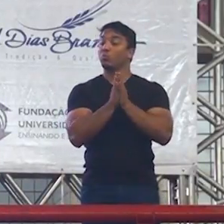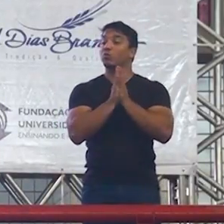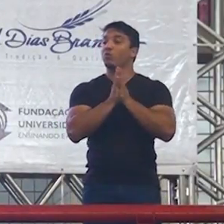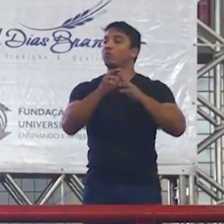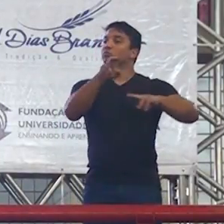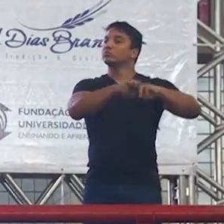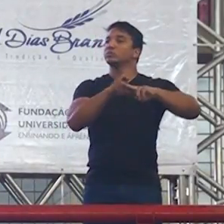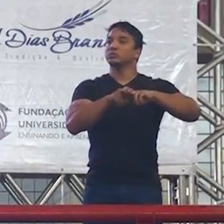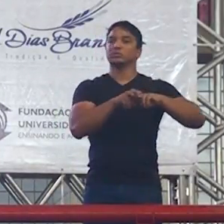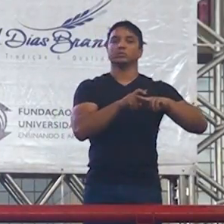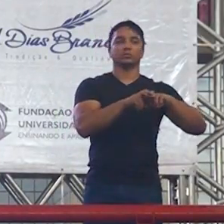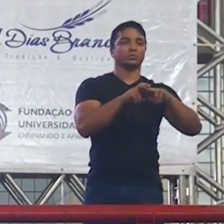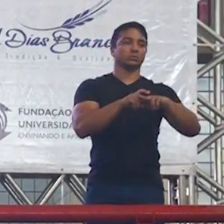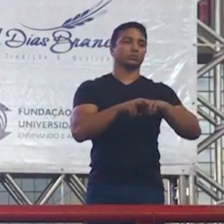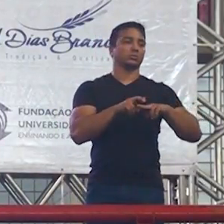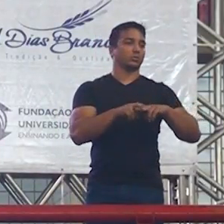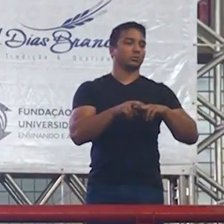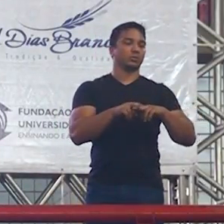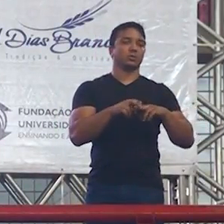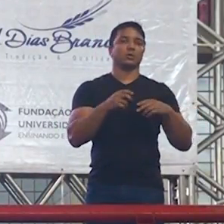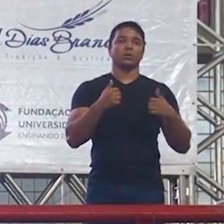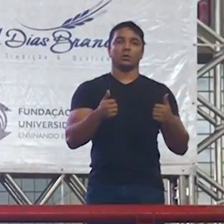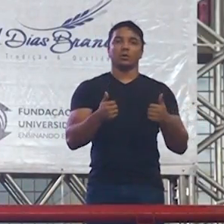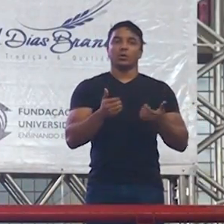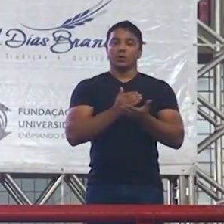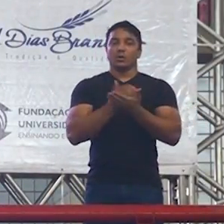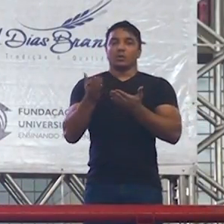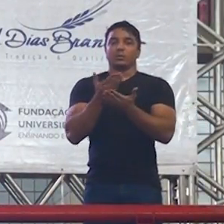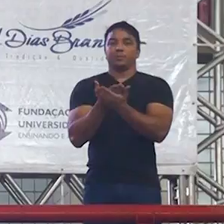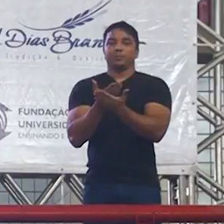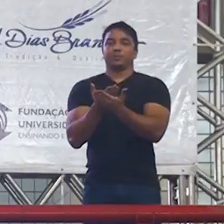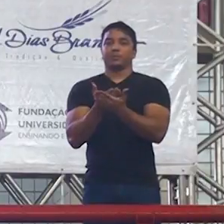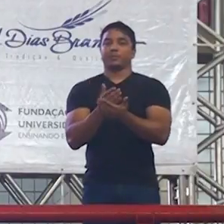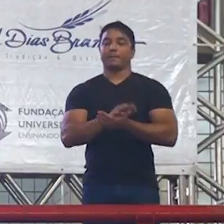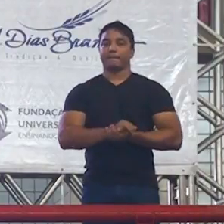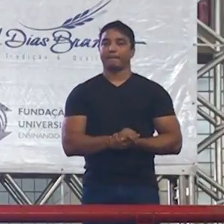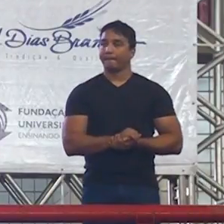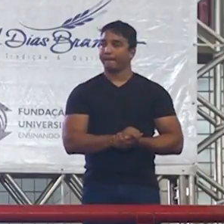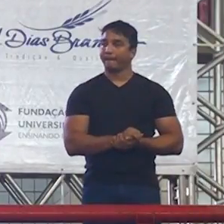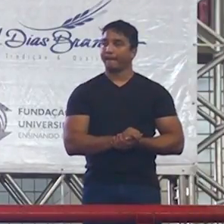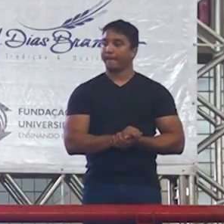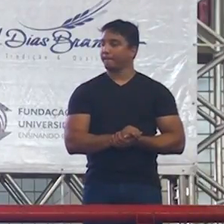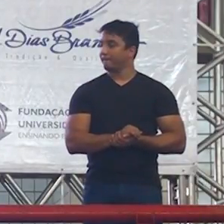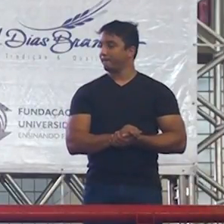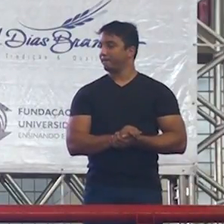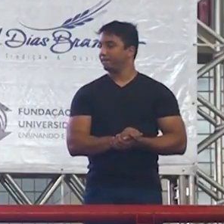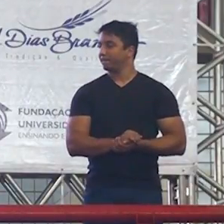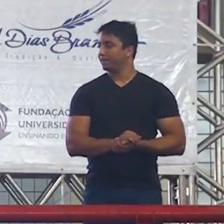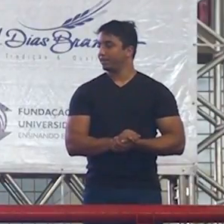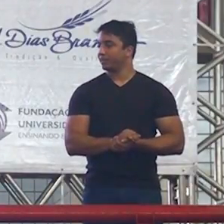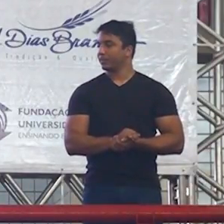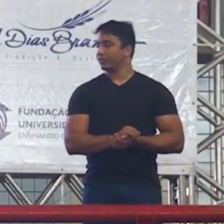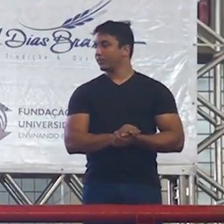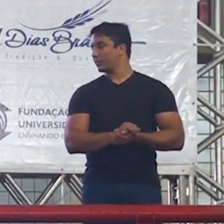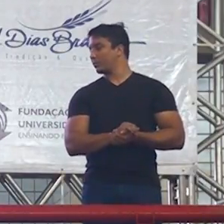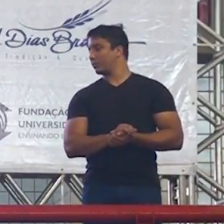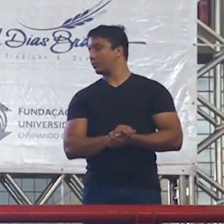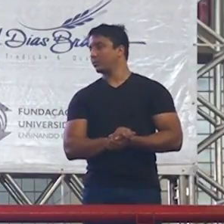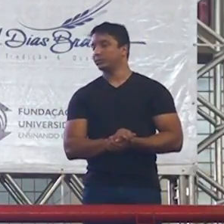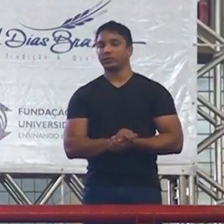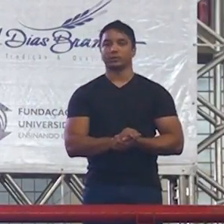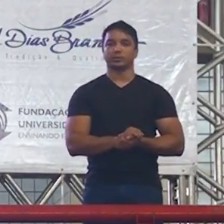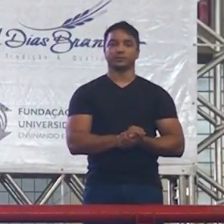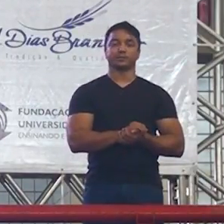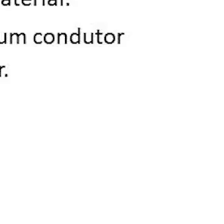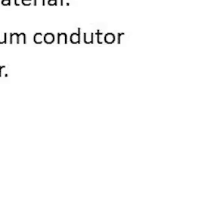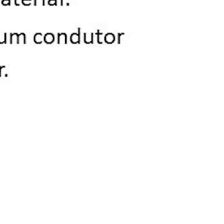bom? Ficassem acomodados aí e vamos começar. Vamos lá. Atenção. Primeiro de